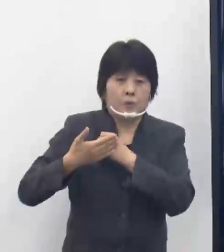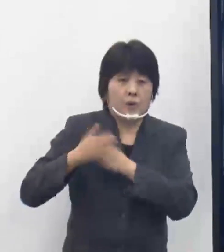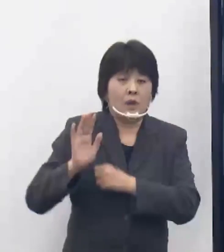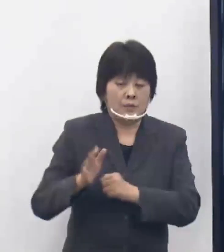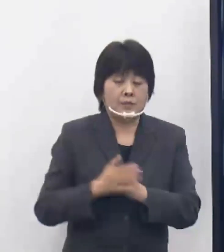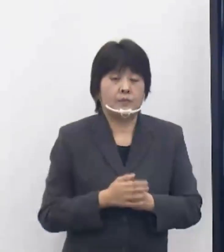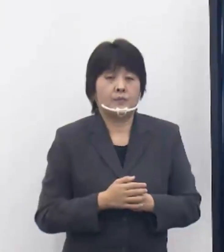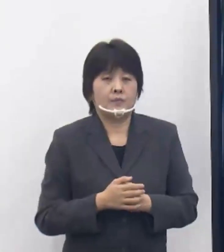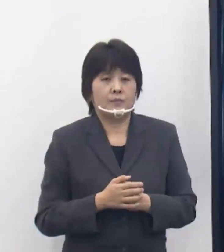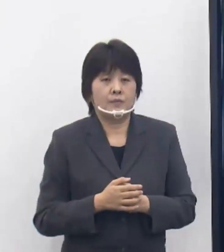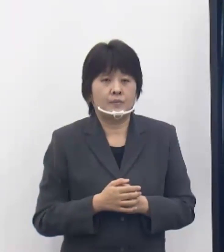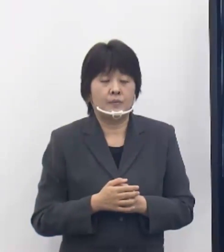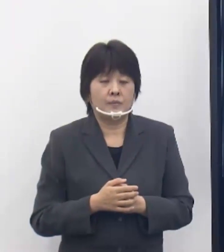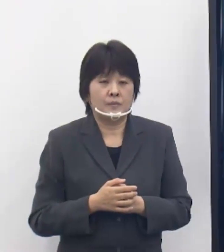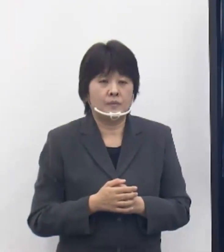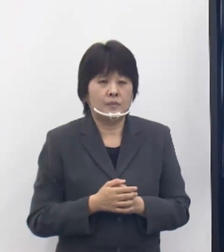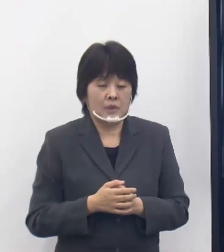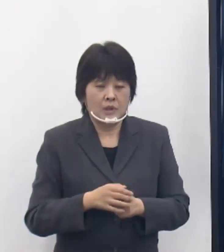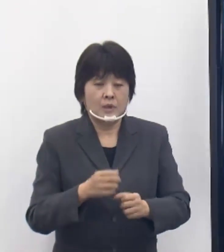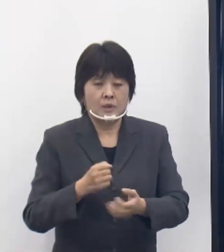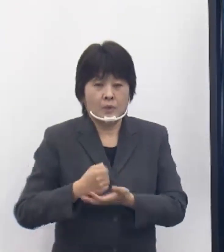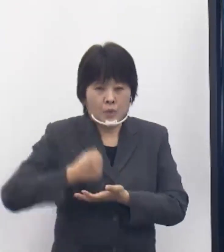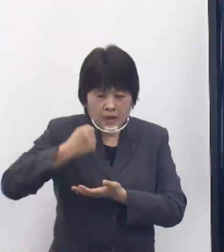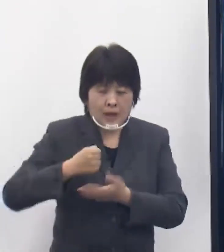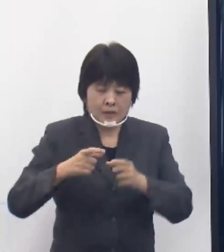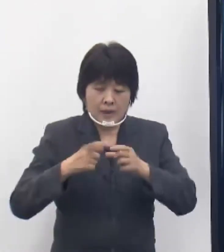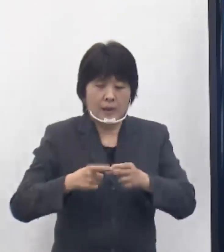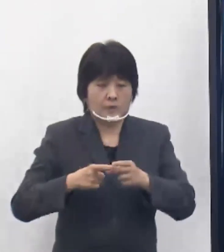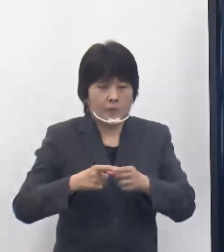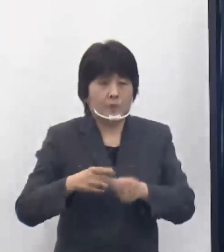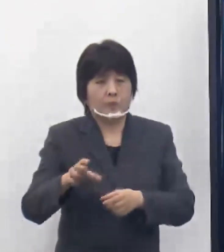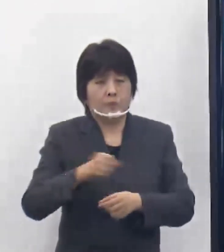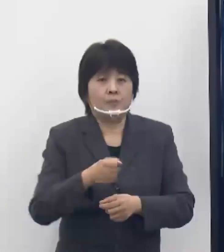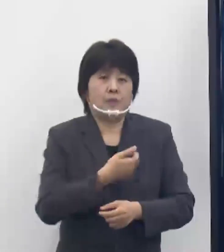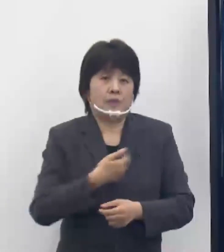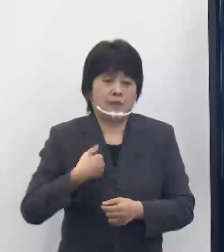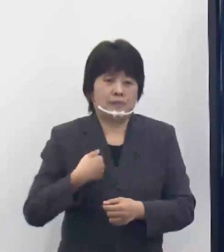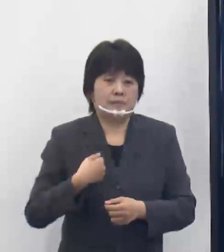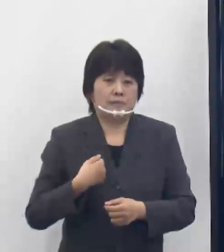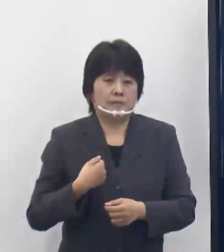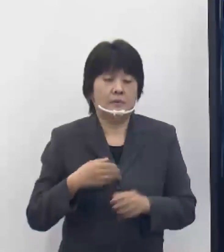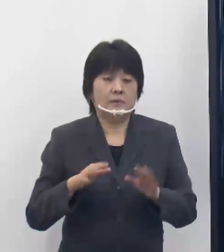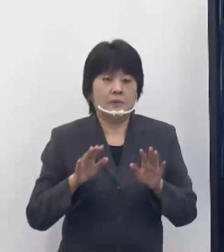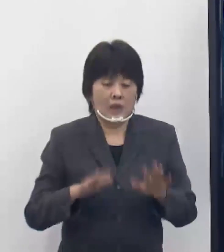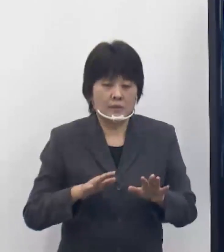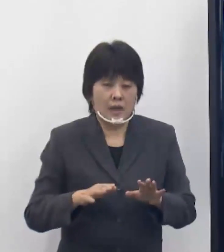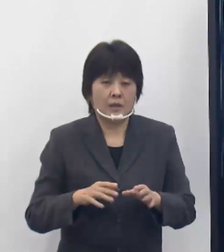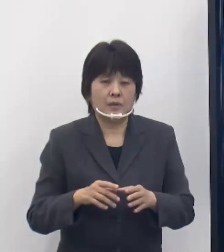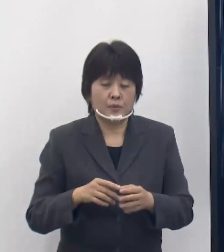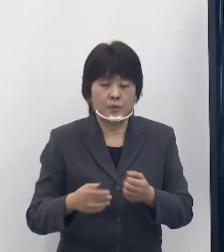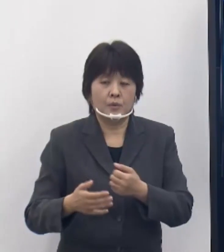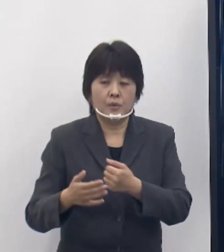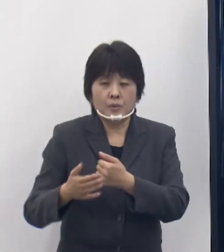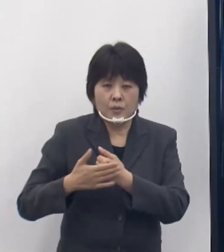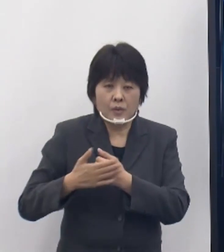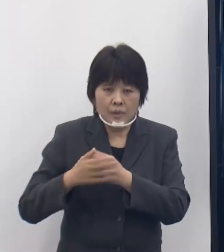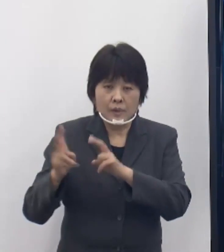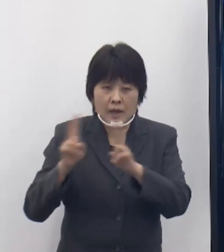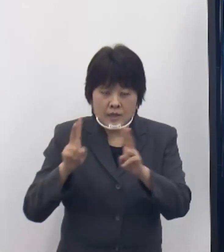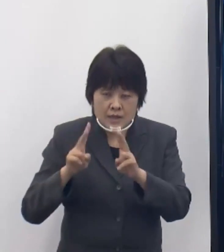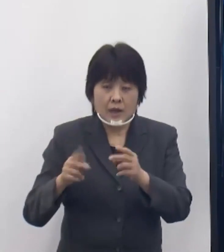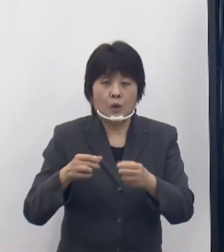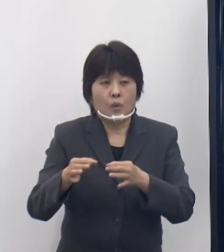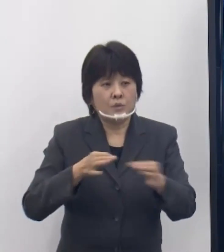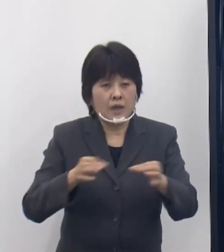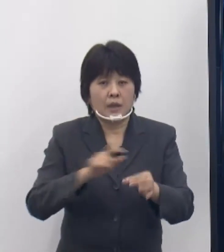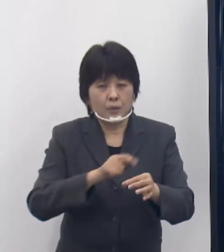カードですけれども、特典カードを手に入れることができます。現在特典を提供していただける協賛店を募